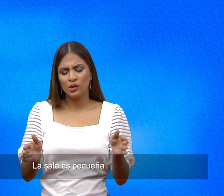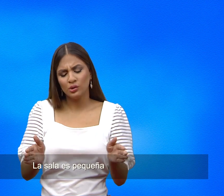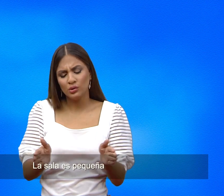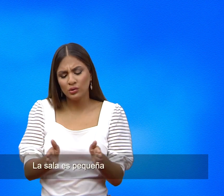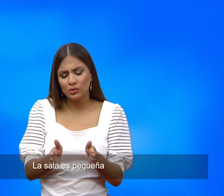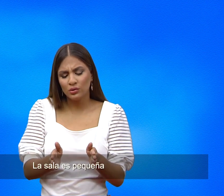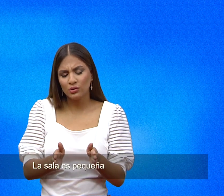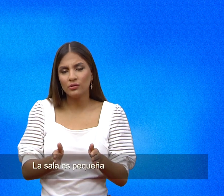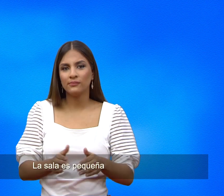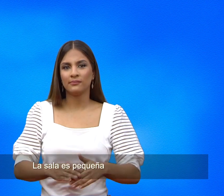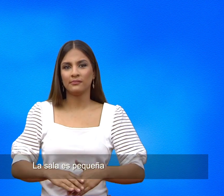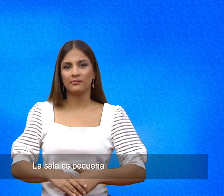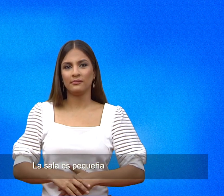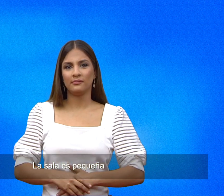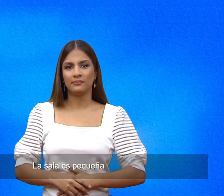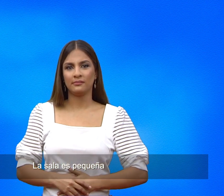la sala es pequeña